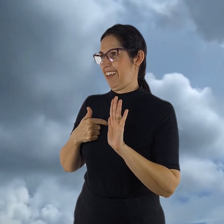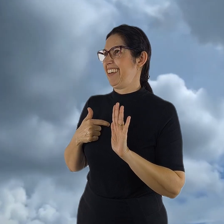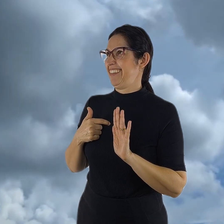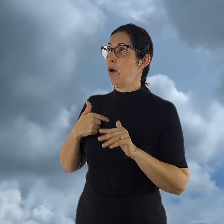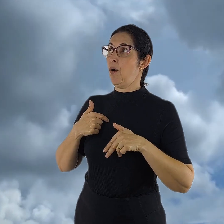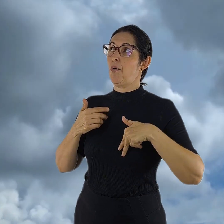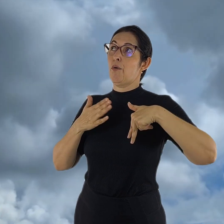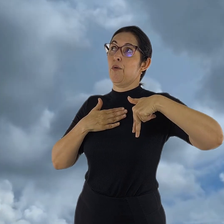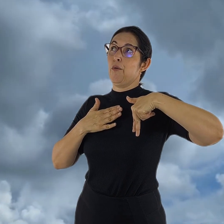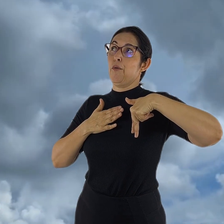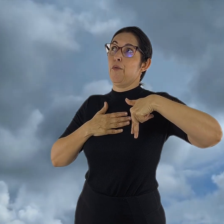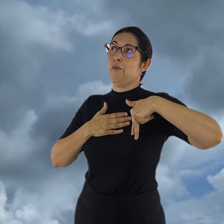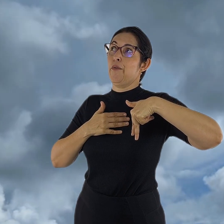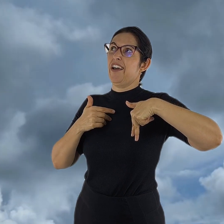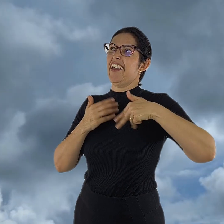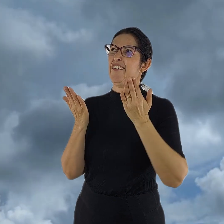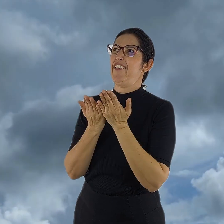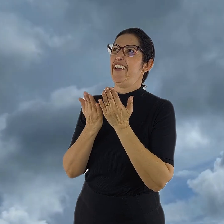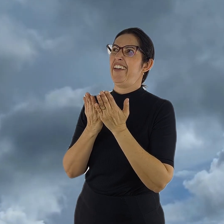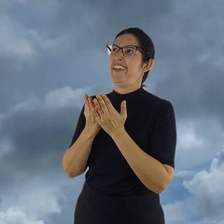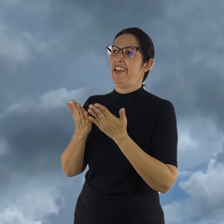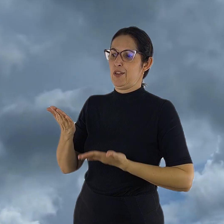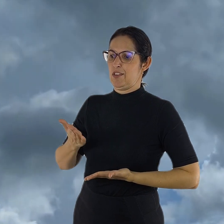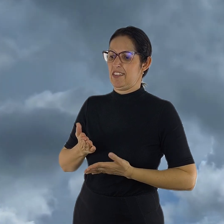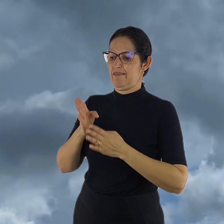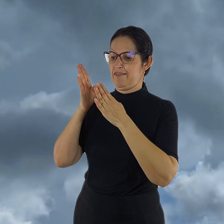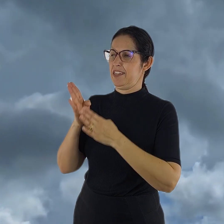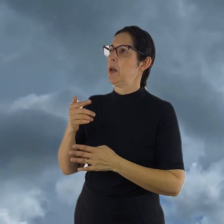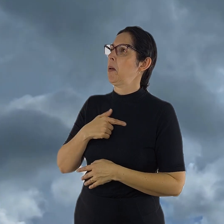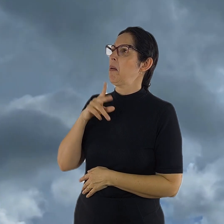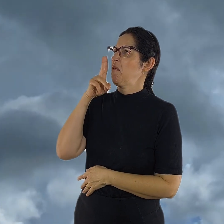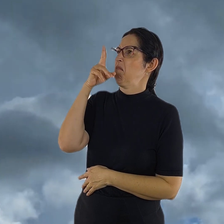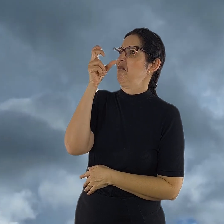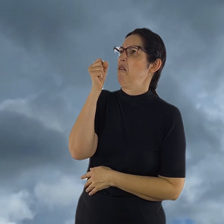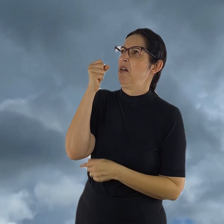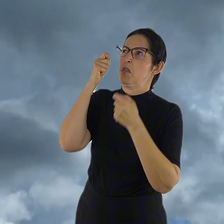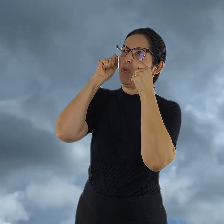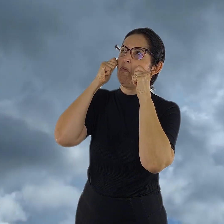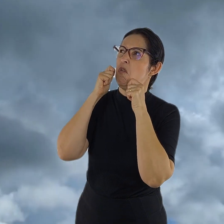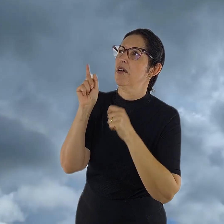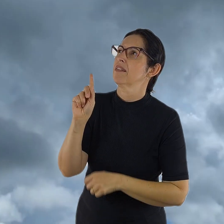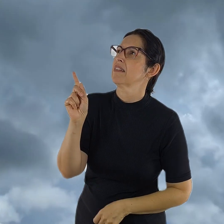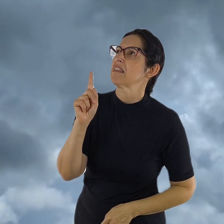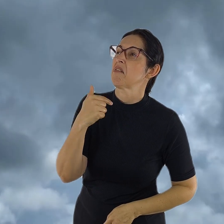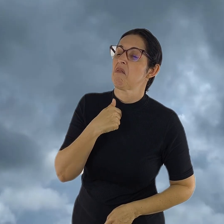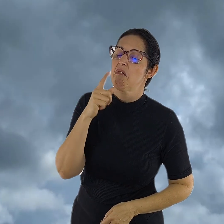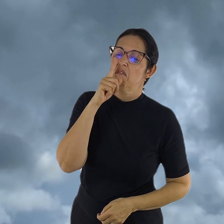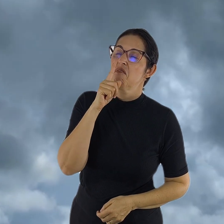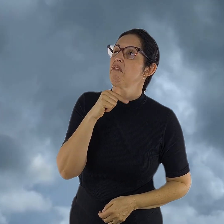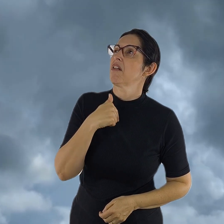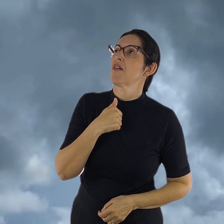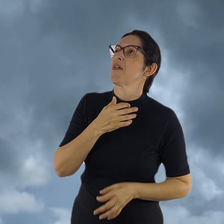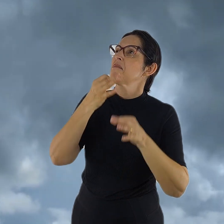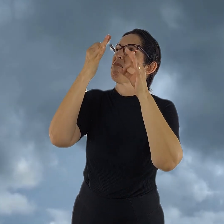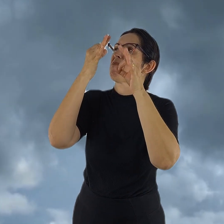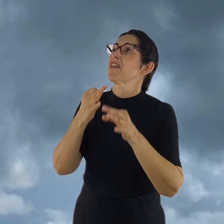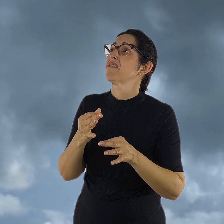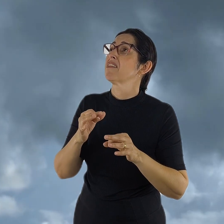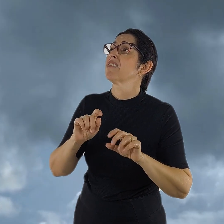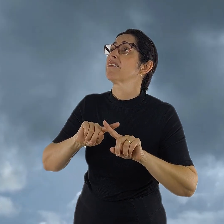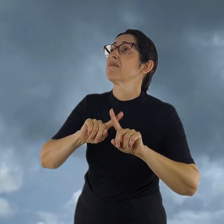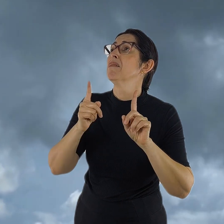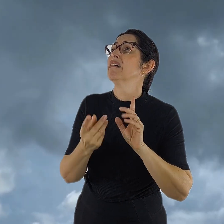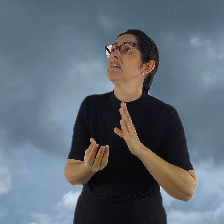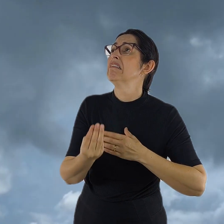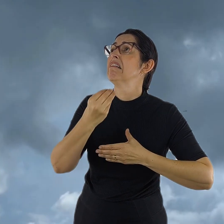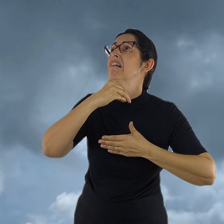Queremos representar um personagem do crente forte, o crente que nunca chora, o crente que nunca falha, e às vezes por dentro estamos